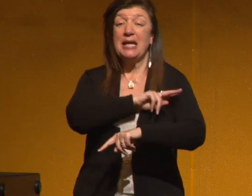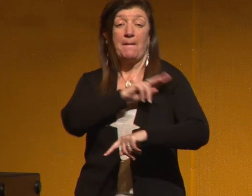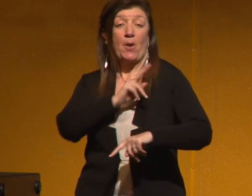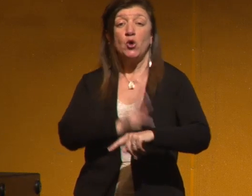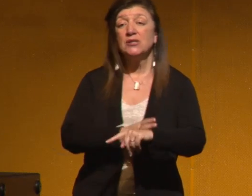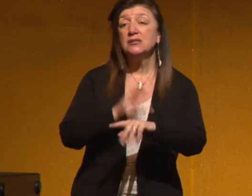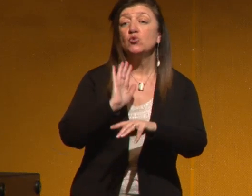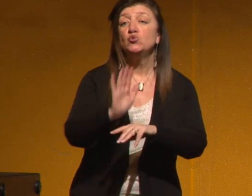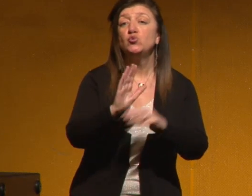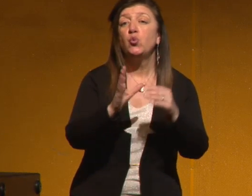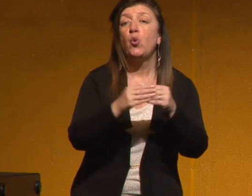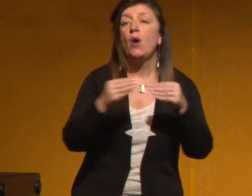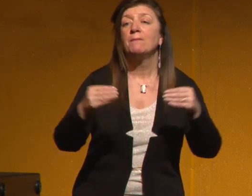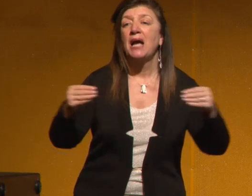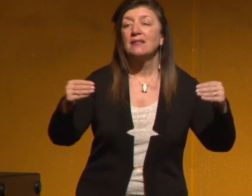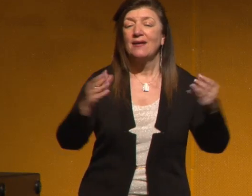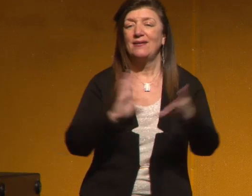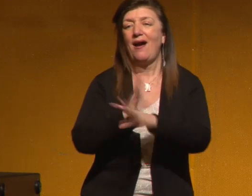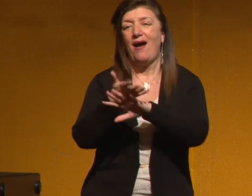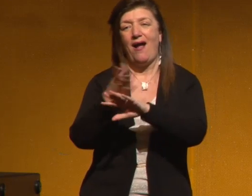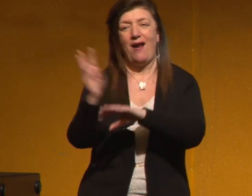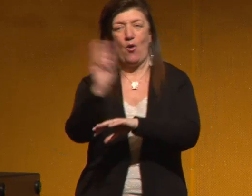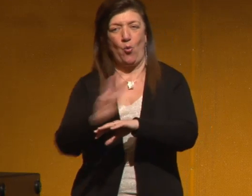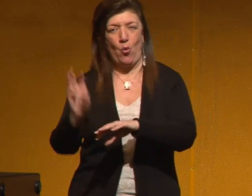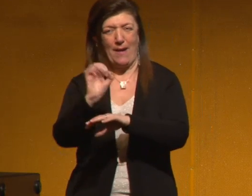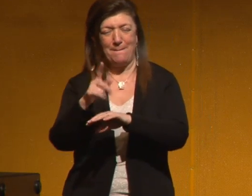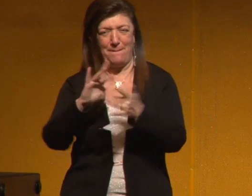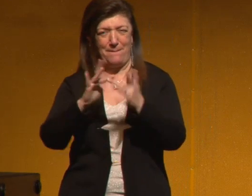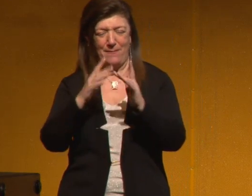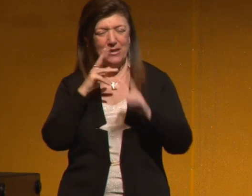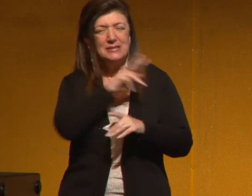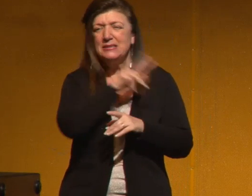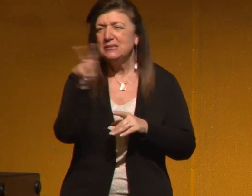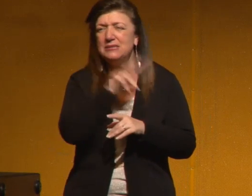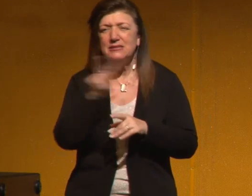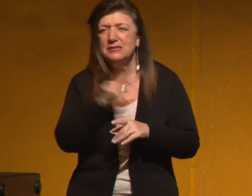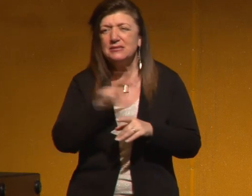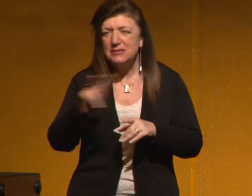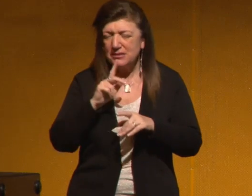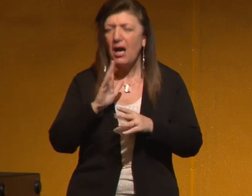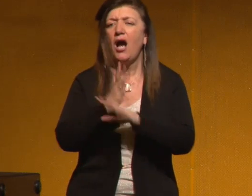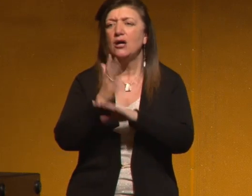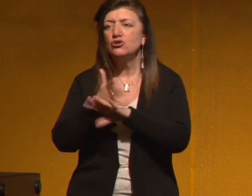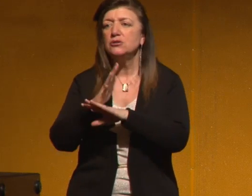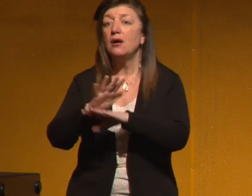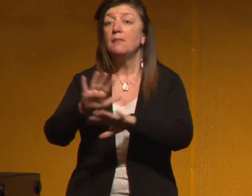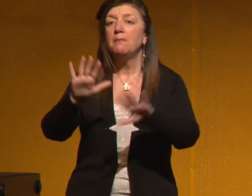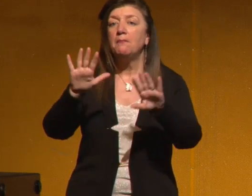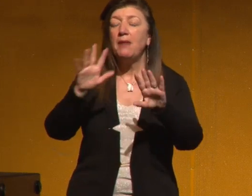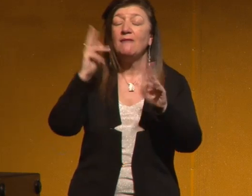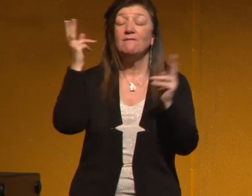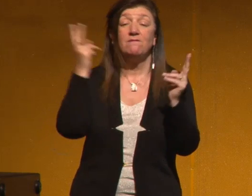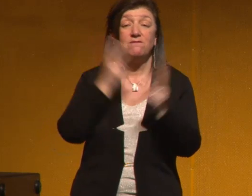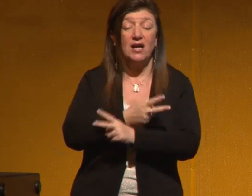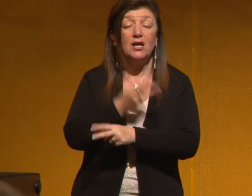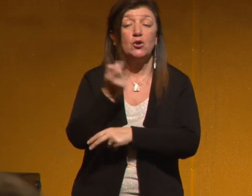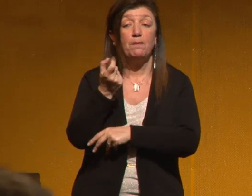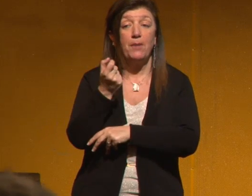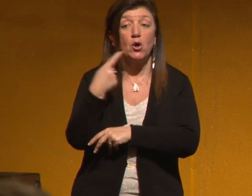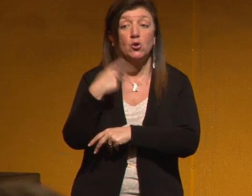materia bile materiale consultabile sul web tanto accessibile quanto alle volte così poco lo sottolineo perché è un tema